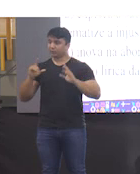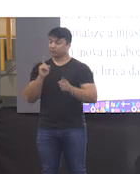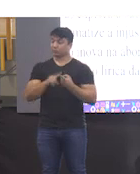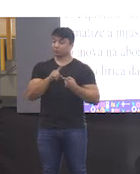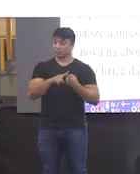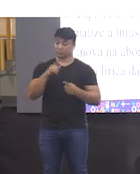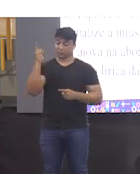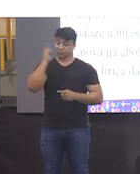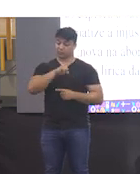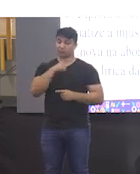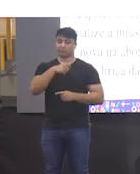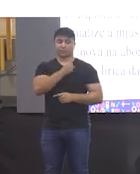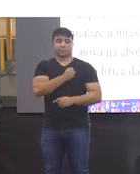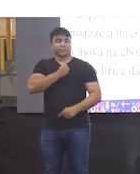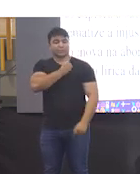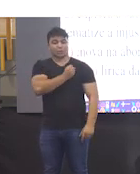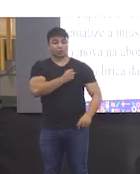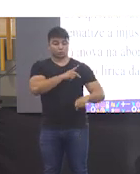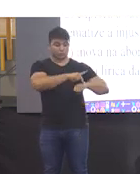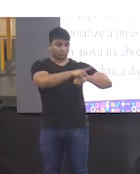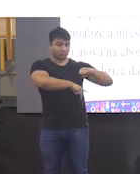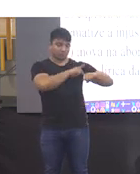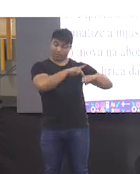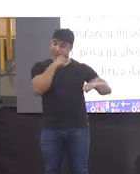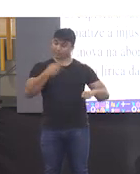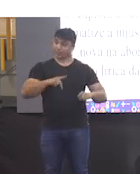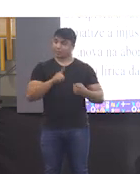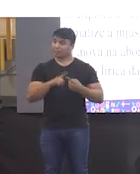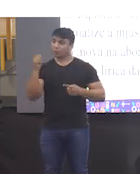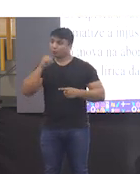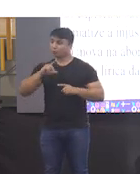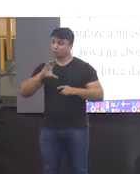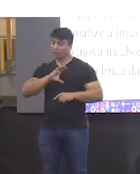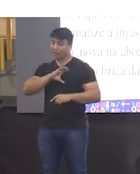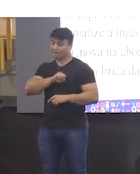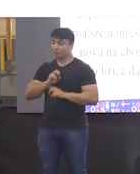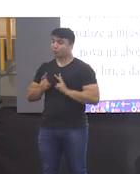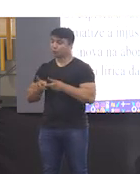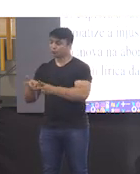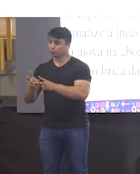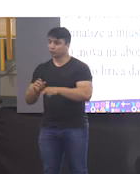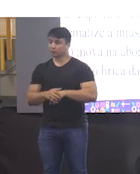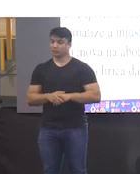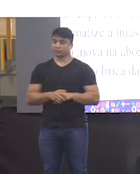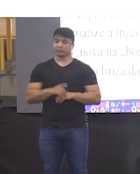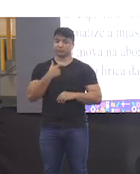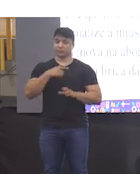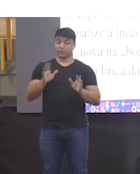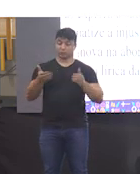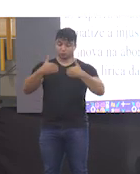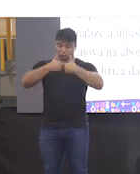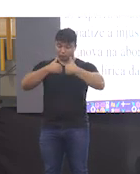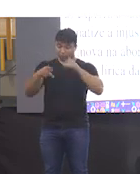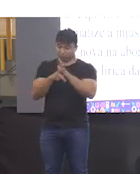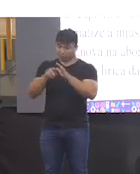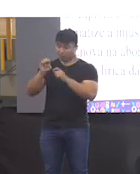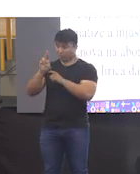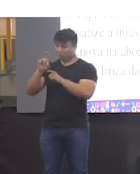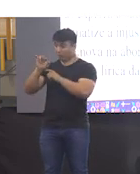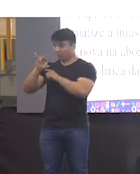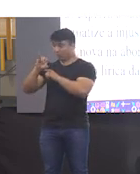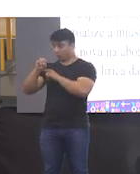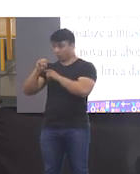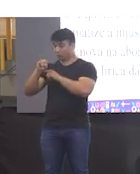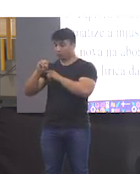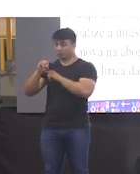o canto saudosista da terra-pátria, mas renova o tema amoroso, explora a subjetividade do eu lírico, ainda que